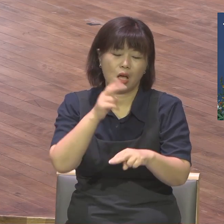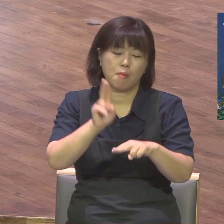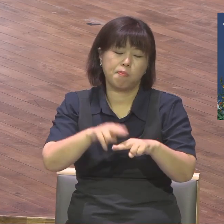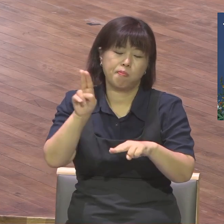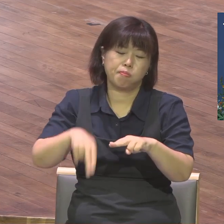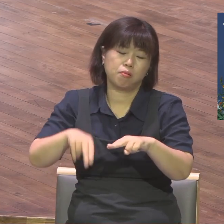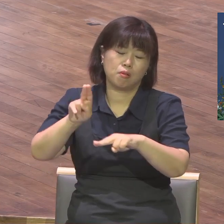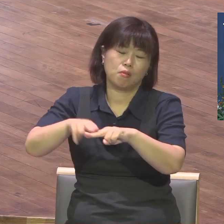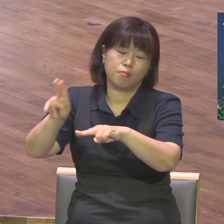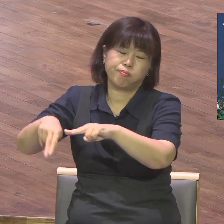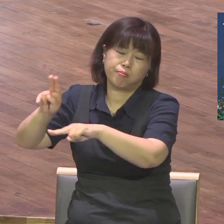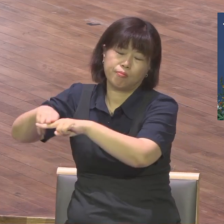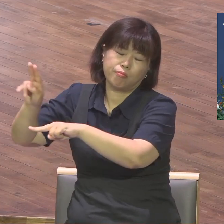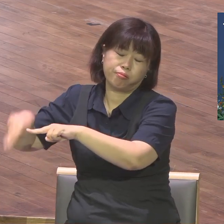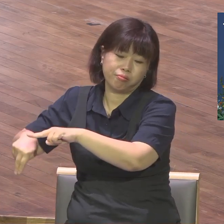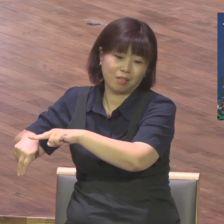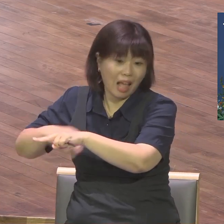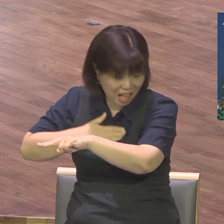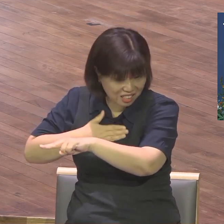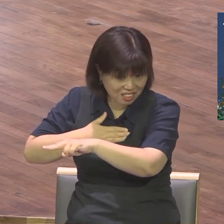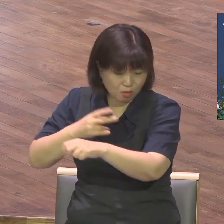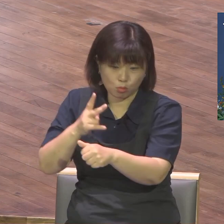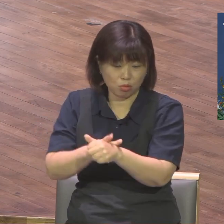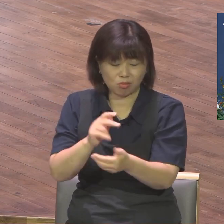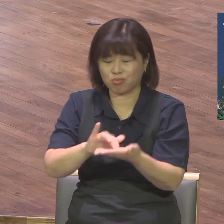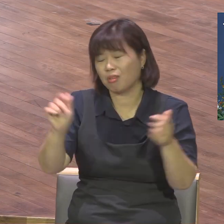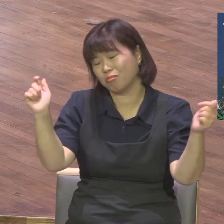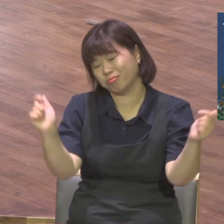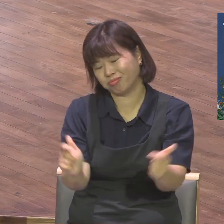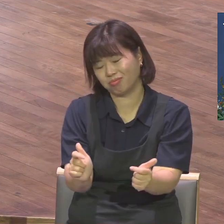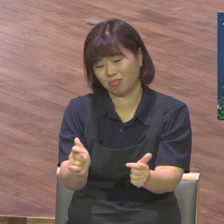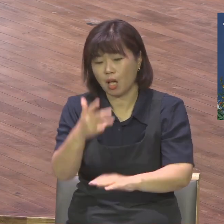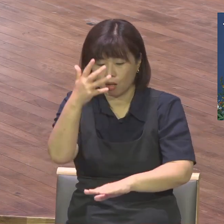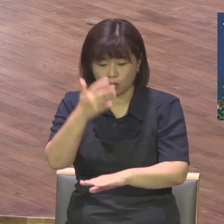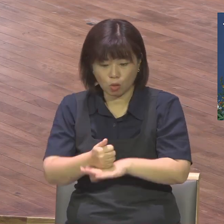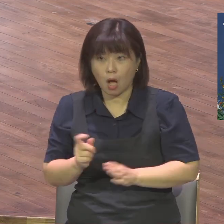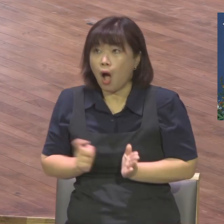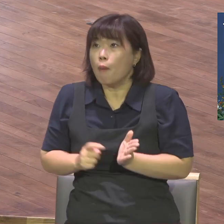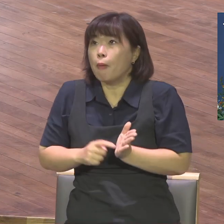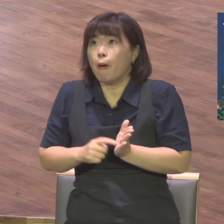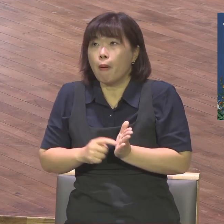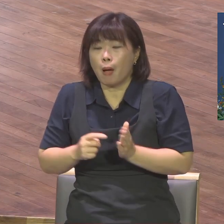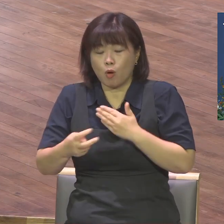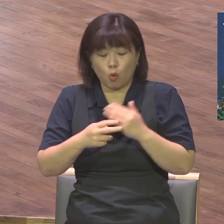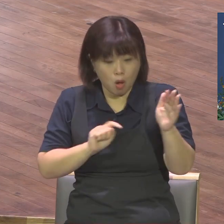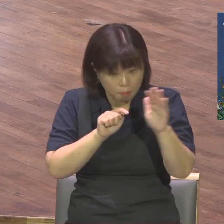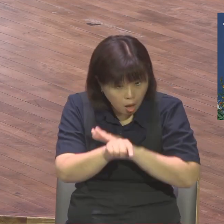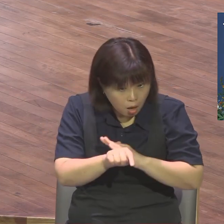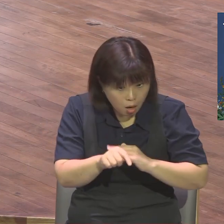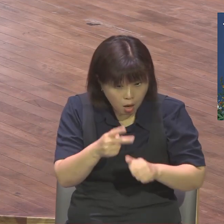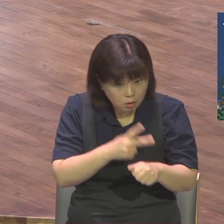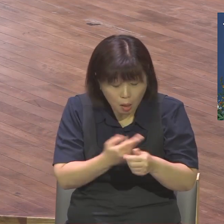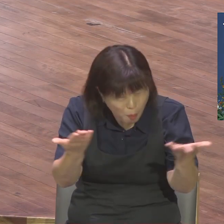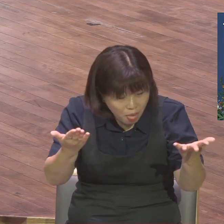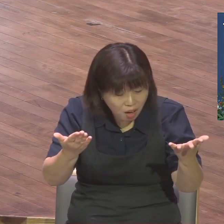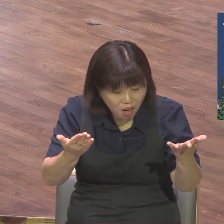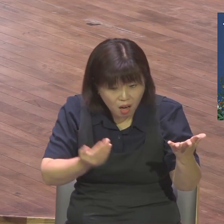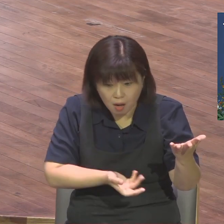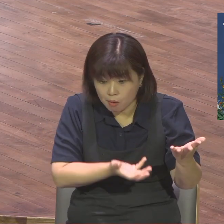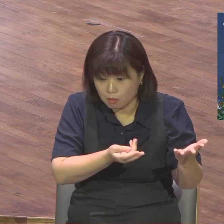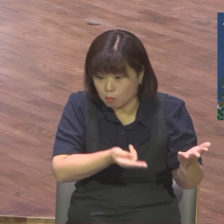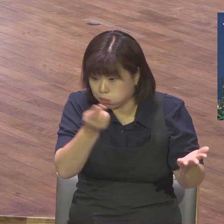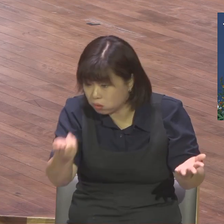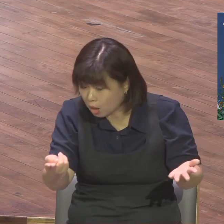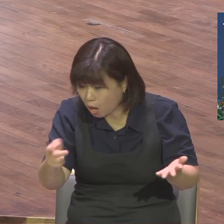그야말로 응급실 뺑뺑이라는 이 현상이 생겼잖아요. 응급실 뺑뺑이.